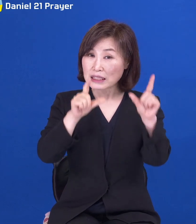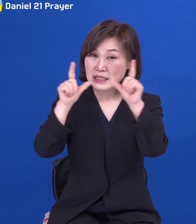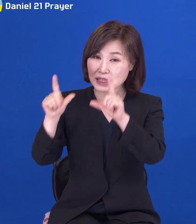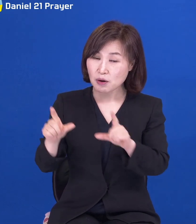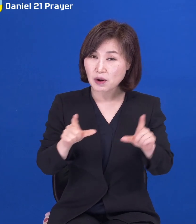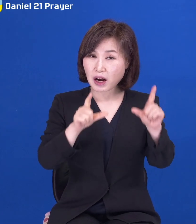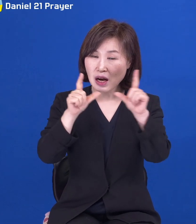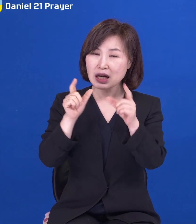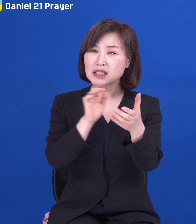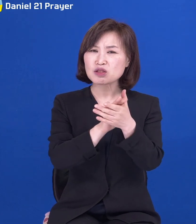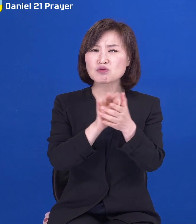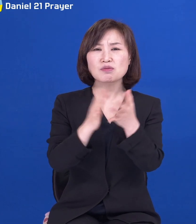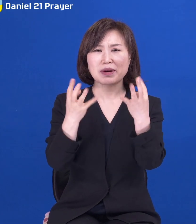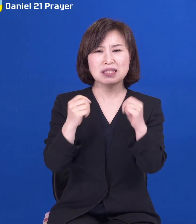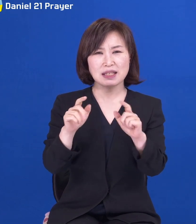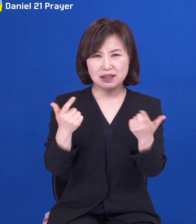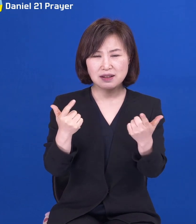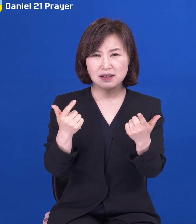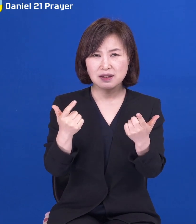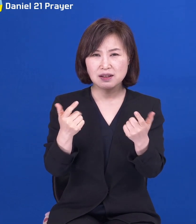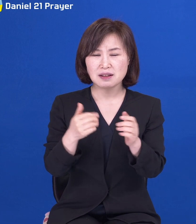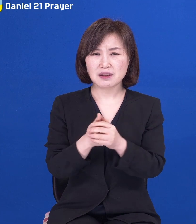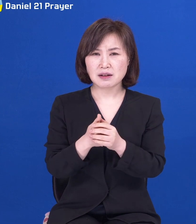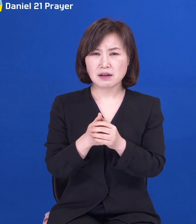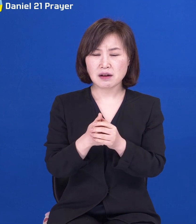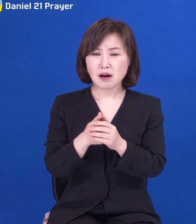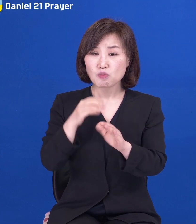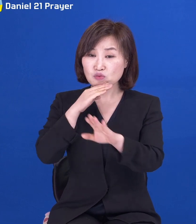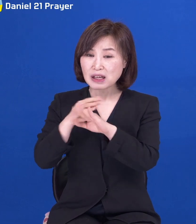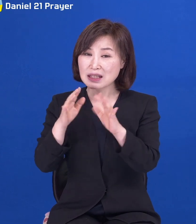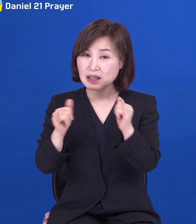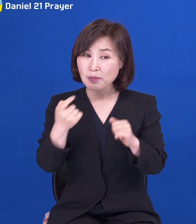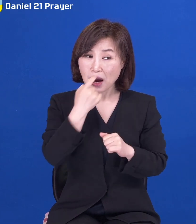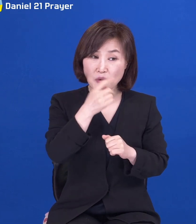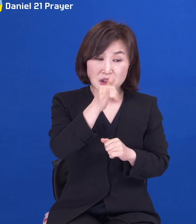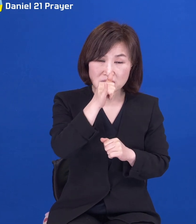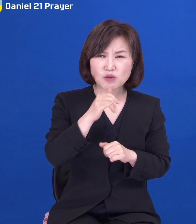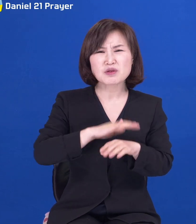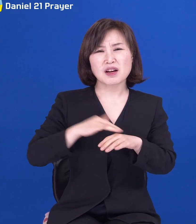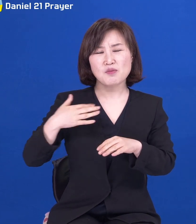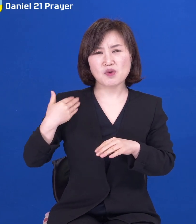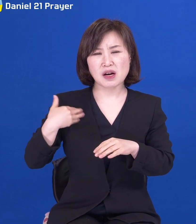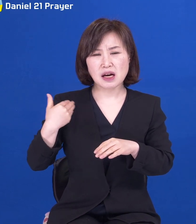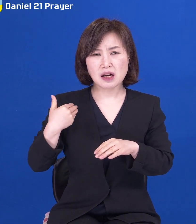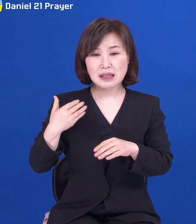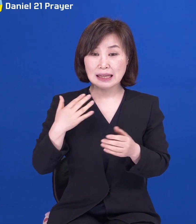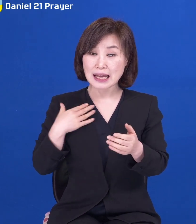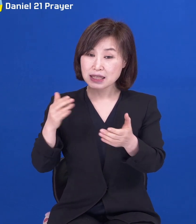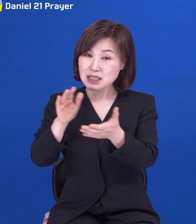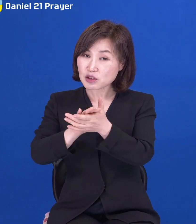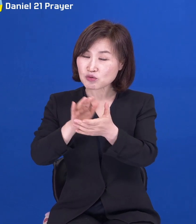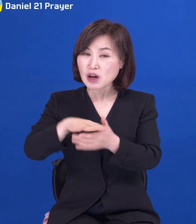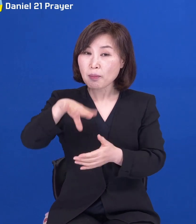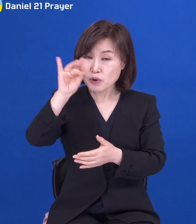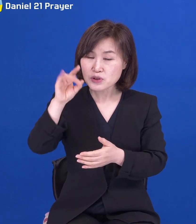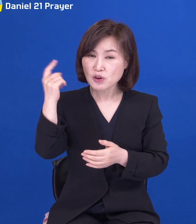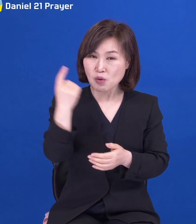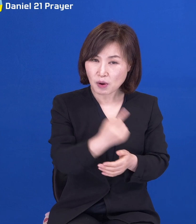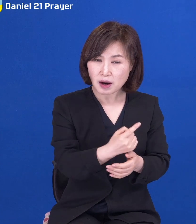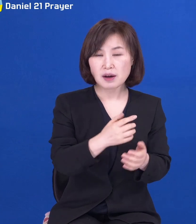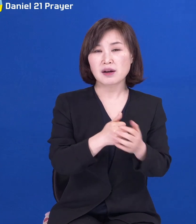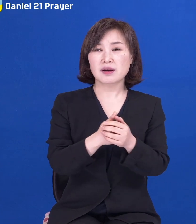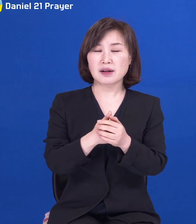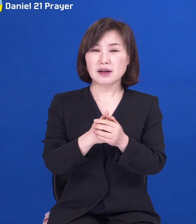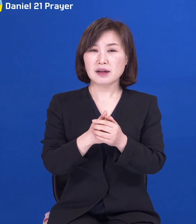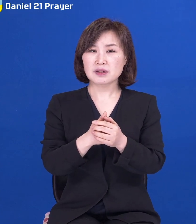않아요. 왜냐하면 북한 분들은 또 학원 있는 분들도 모르고 있고요. 그런데 이제 그 친구가 먼저 와가지고 나는 북한에서 이런 고학원 생활을 했다고 하니까 이제